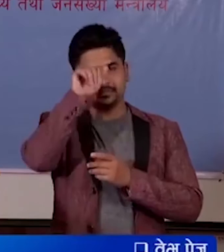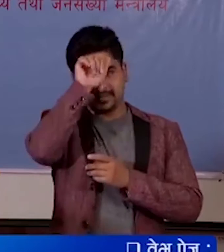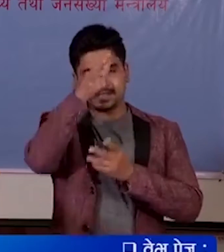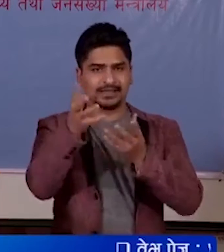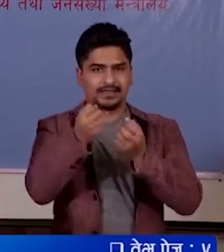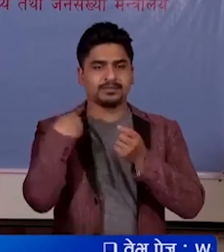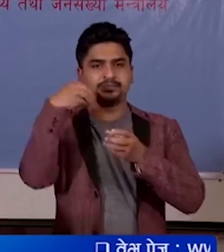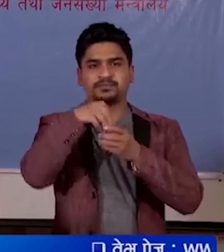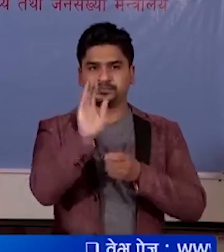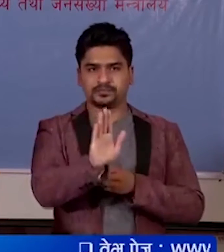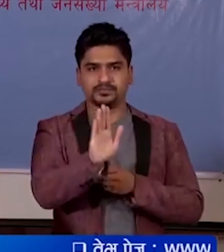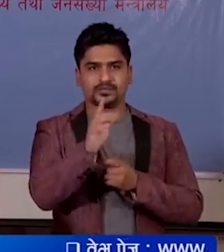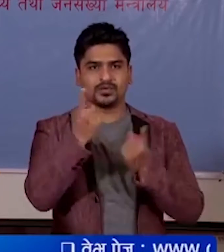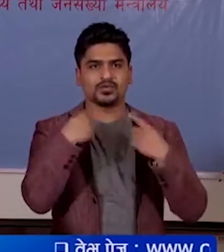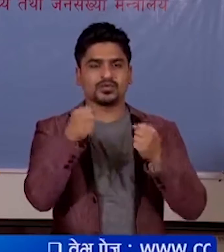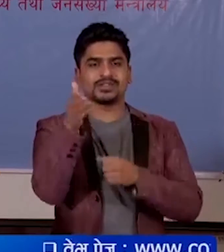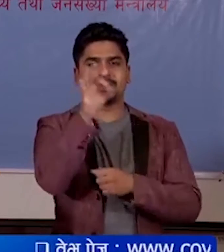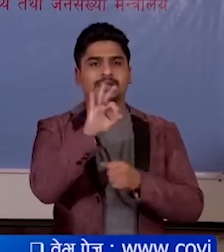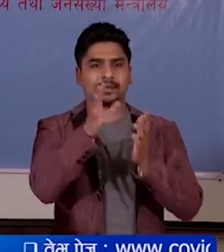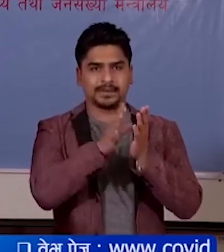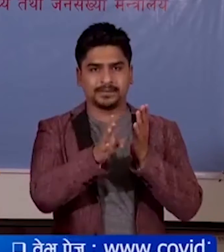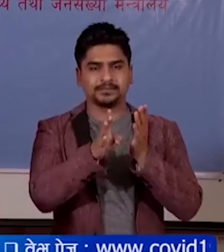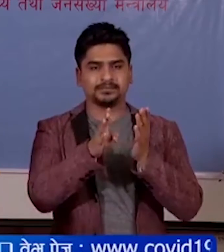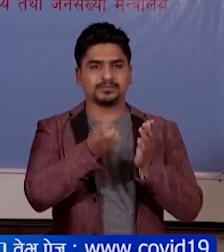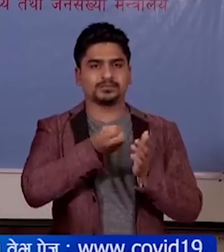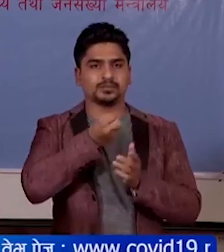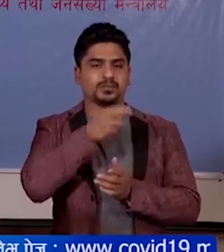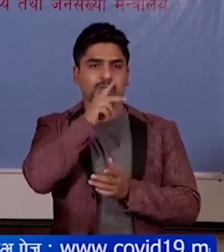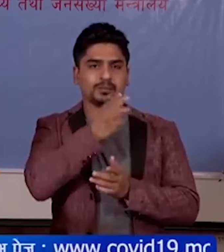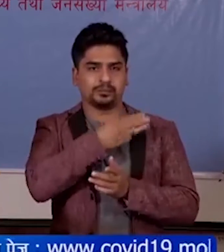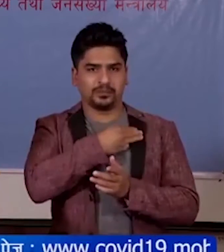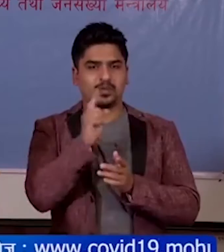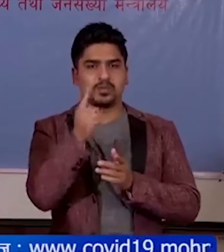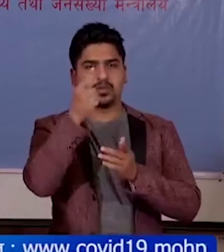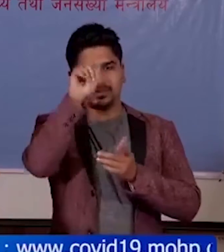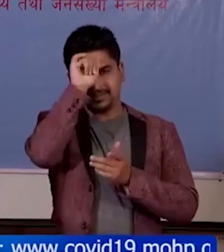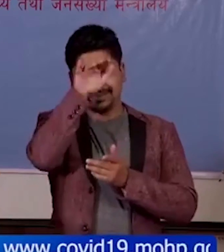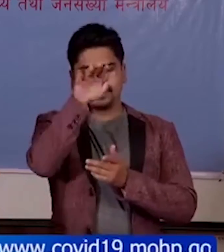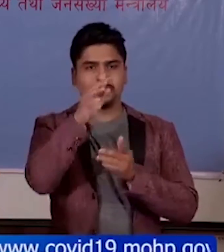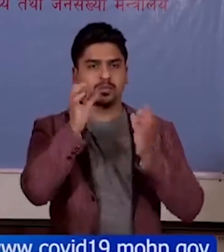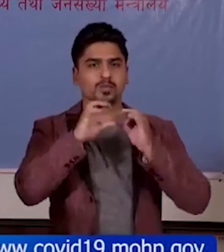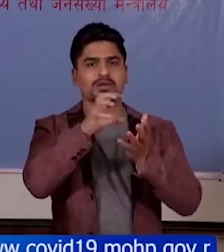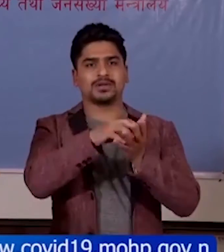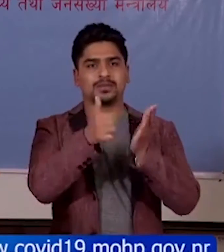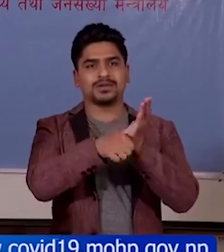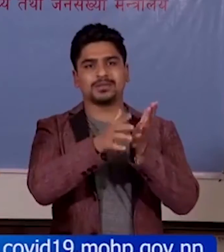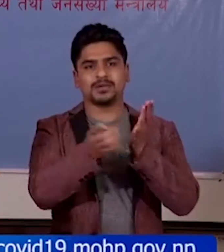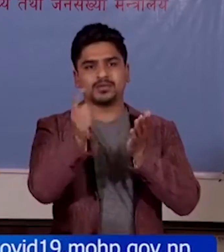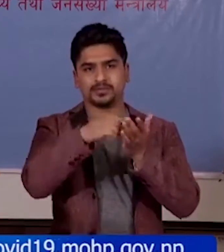औषधि अभाव हुन नदिन निजी क्षेत्रसँगको समन्वयमा औषधिको ढुवानीलाई सुचारू गर्ने काम भइरहेको जनाएको छ।